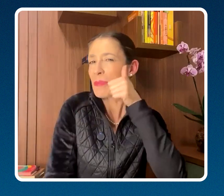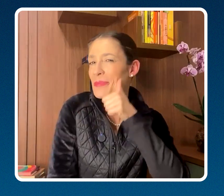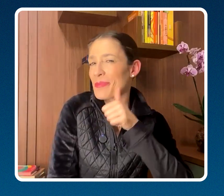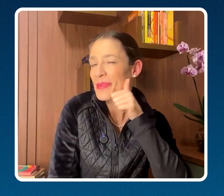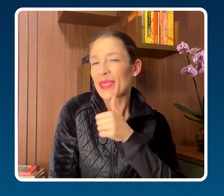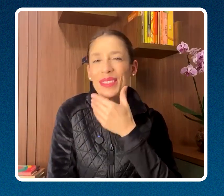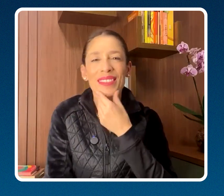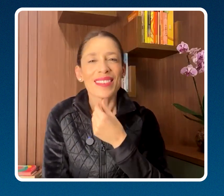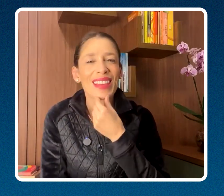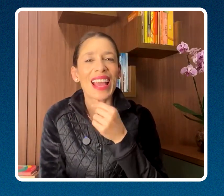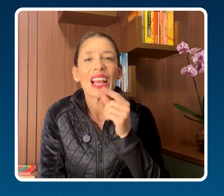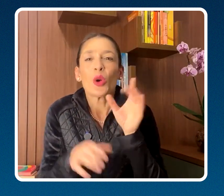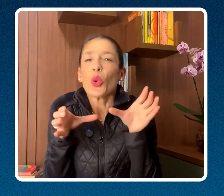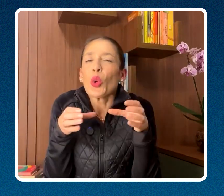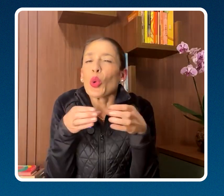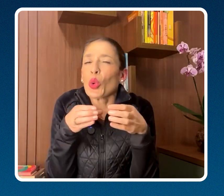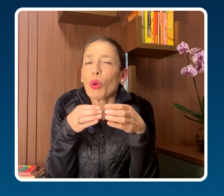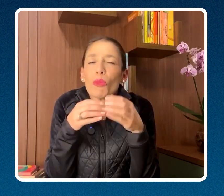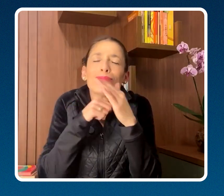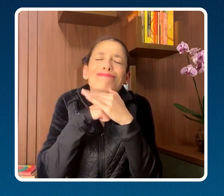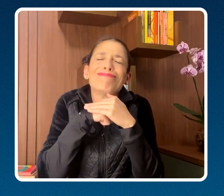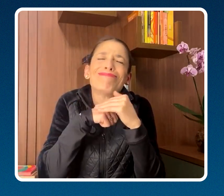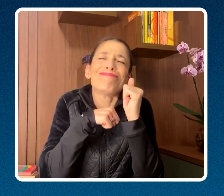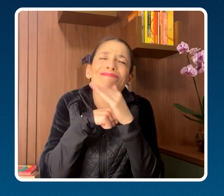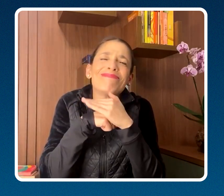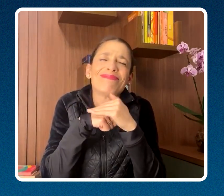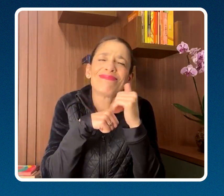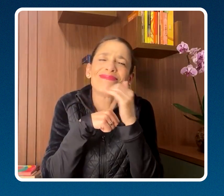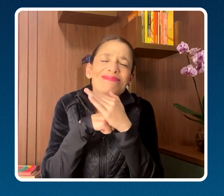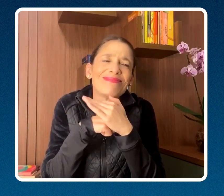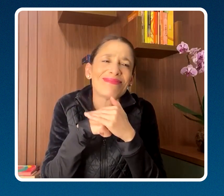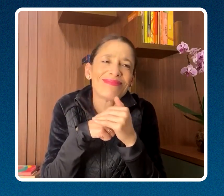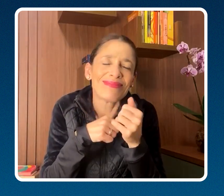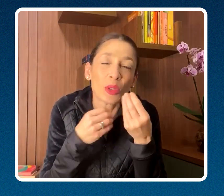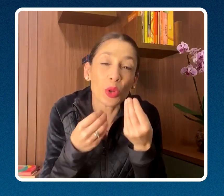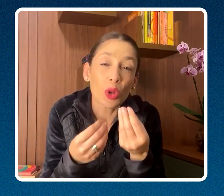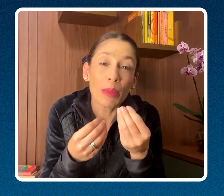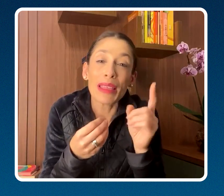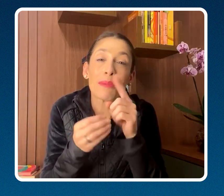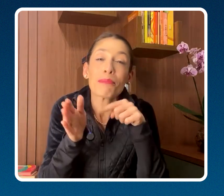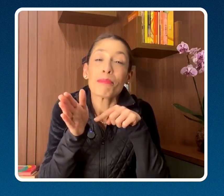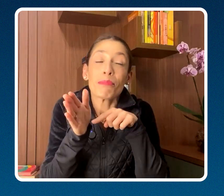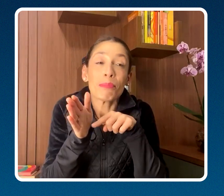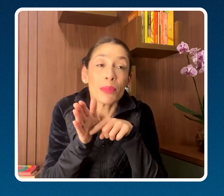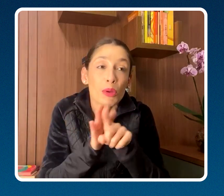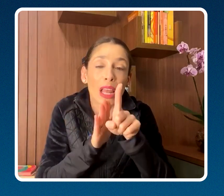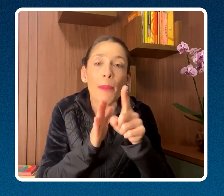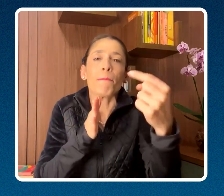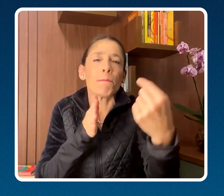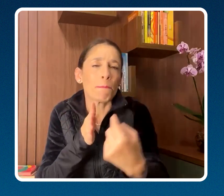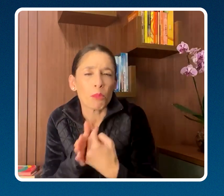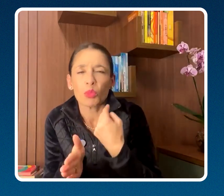um aconchego, assim, pra gente no grupo tão grande. Às vezes a gente nem pergunta, aí o outro vai, faz uma pergunta, já tira a sua